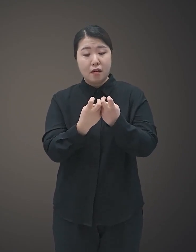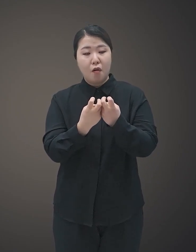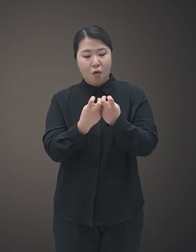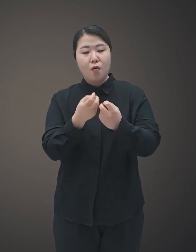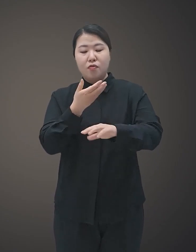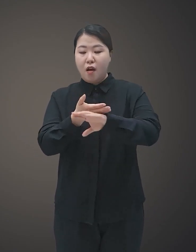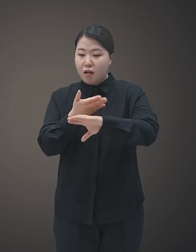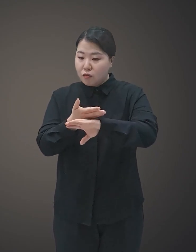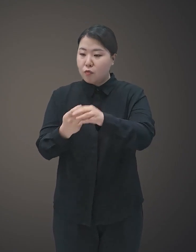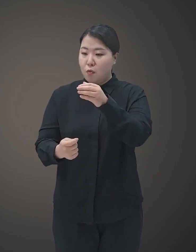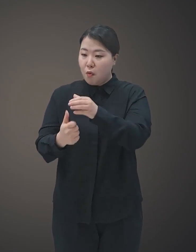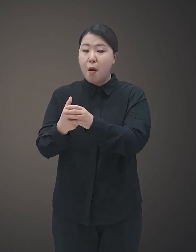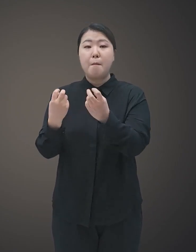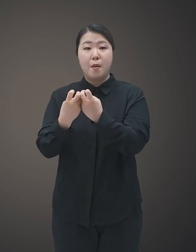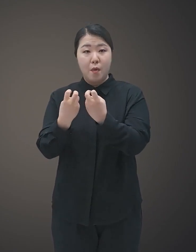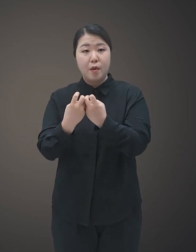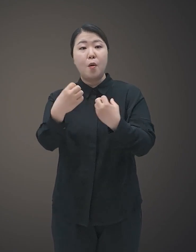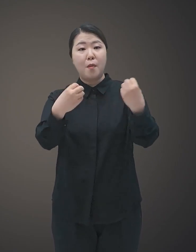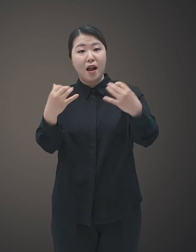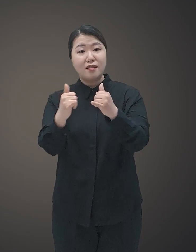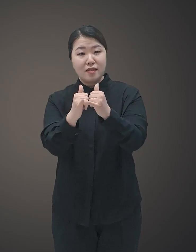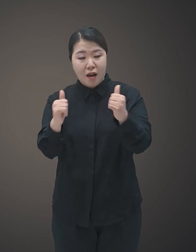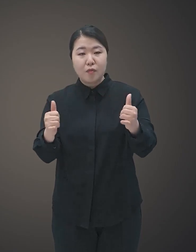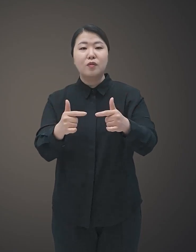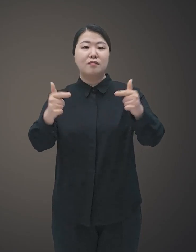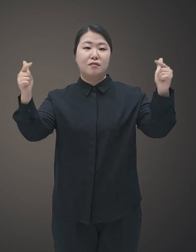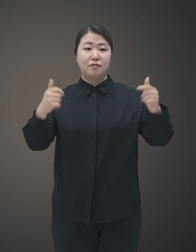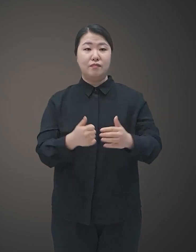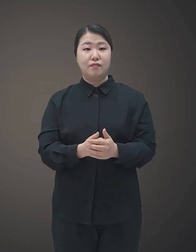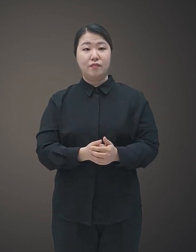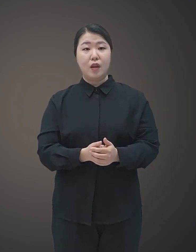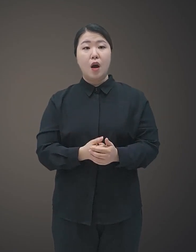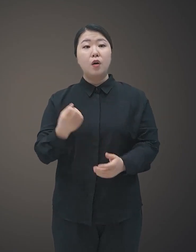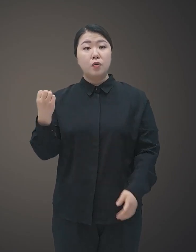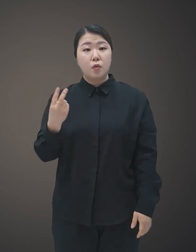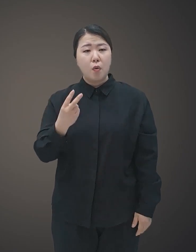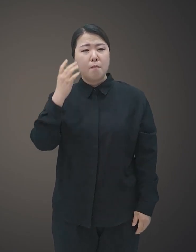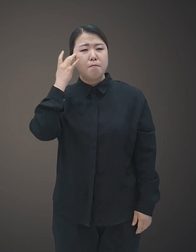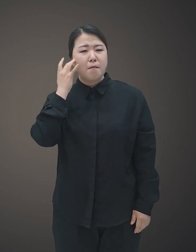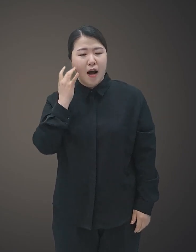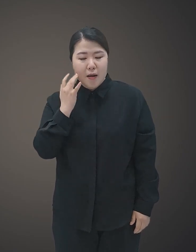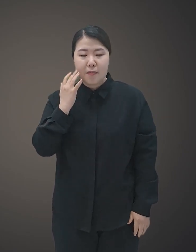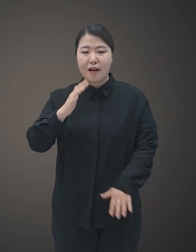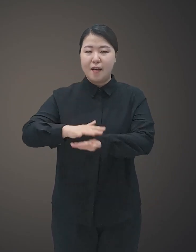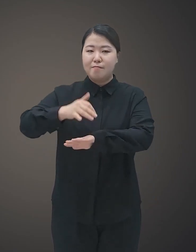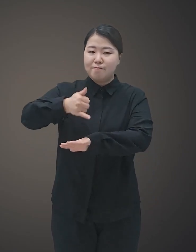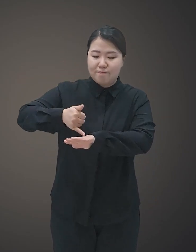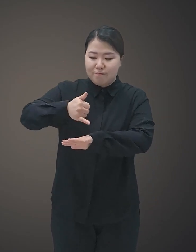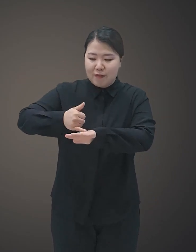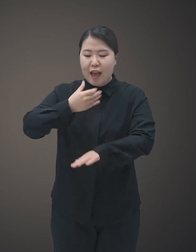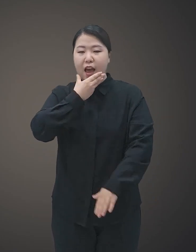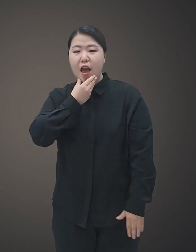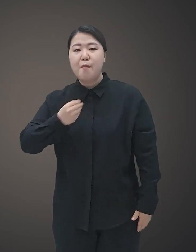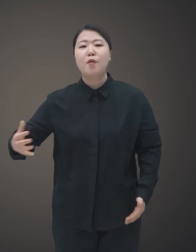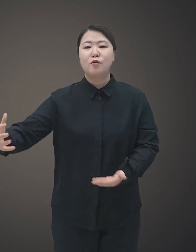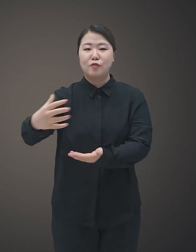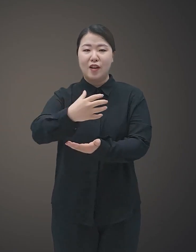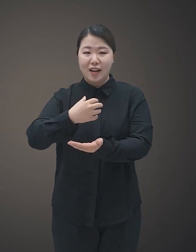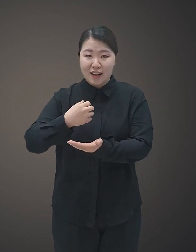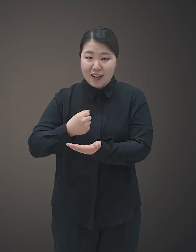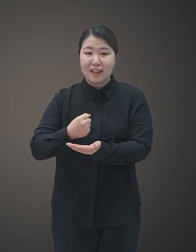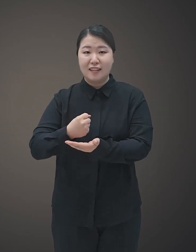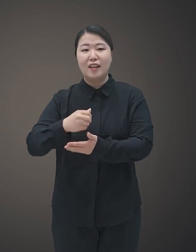긍정적으로 바라보는 사람도 늘어나고 있습니다. 무엇보다 땀 흘리며 행복을 수확하는